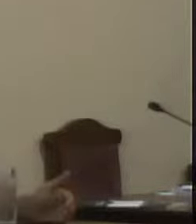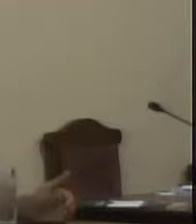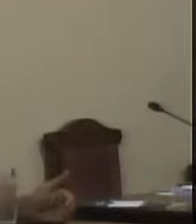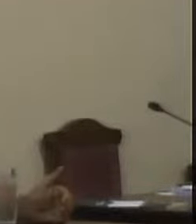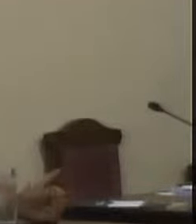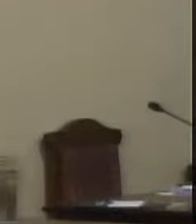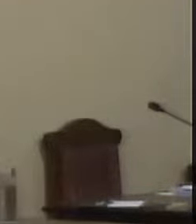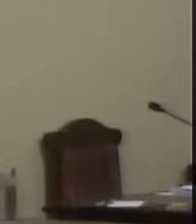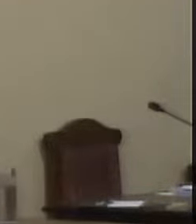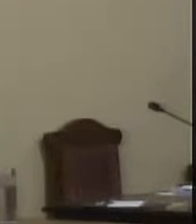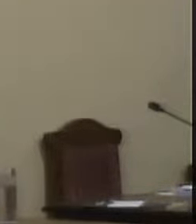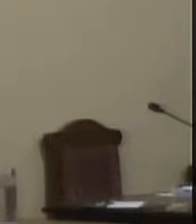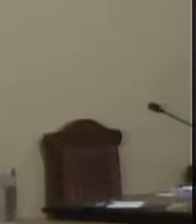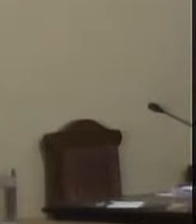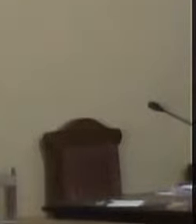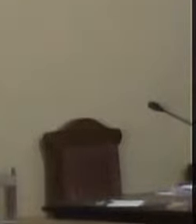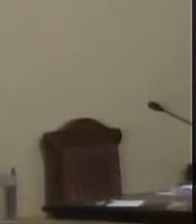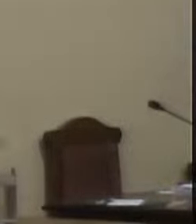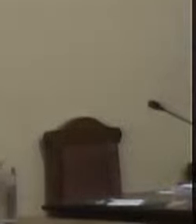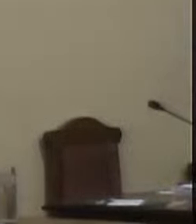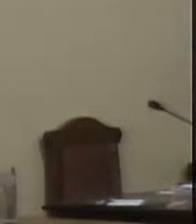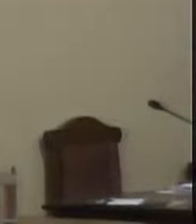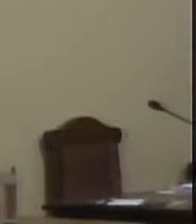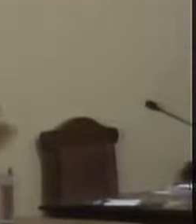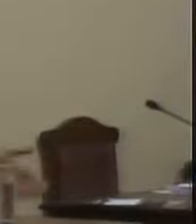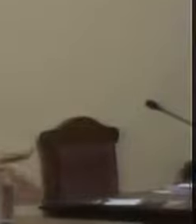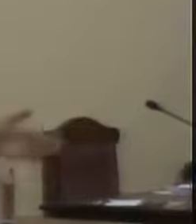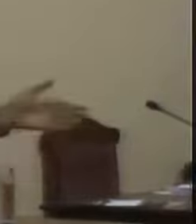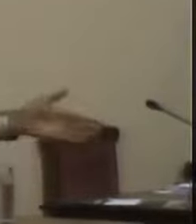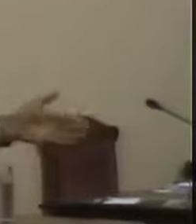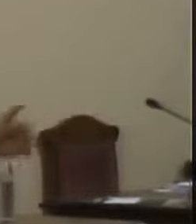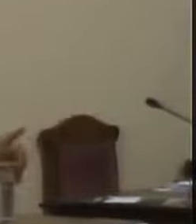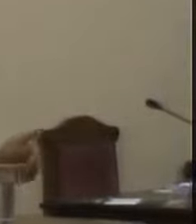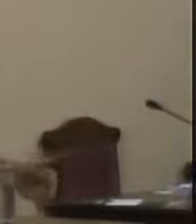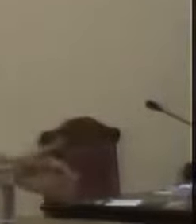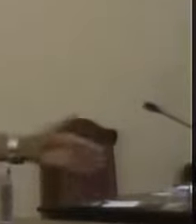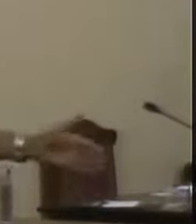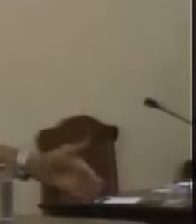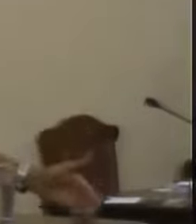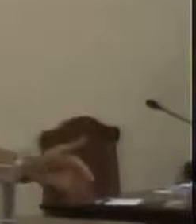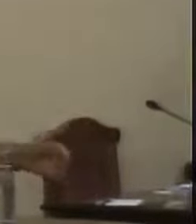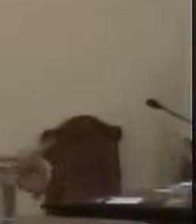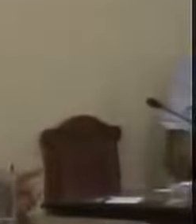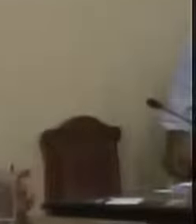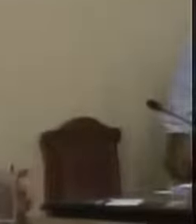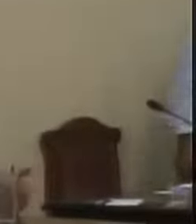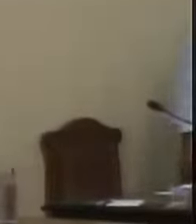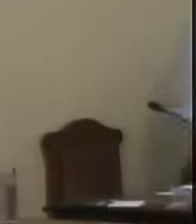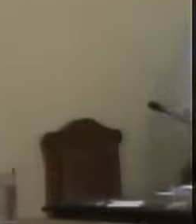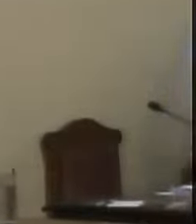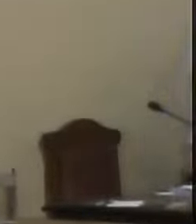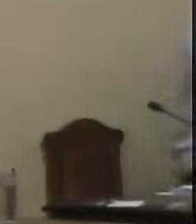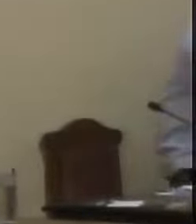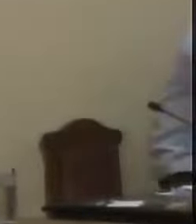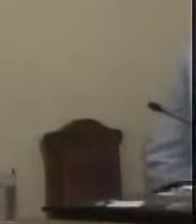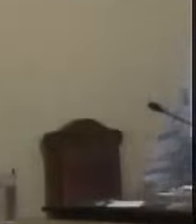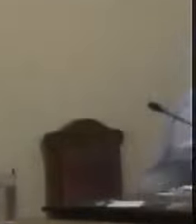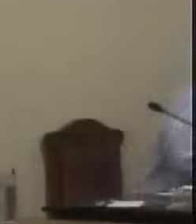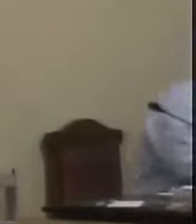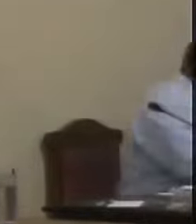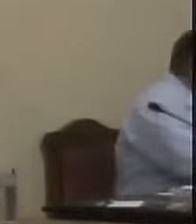favorável à tramitação, seria incoerente da minha parte dar andamento, com todo o respeito. Então, eu peço que conste o voto do relator e do outro, mas sim, não o meu. Com